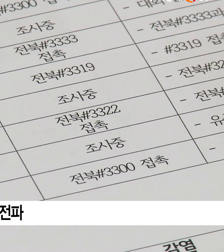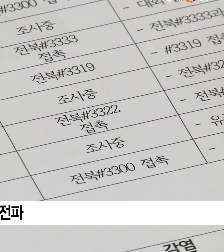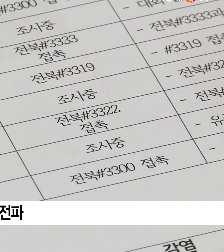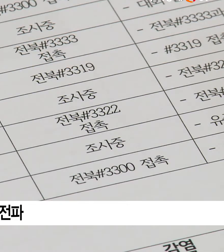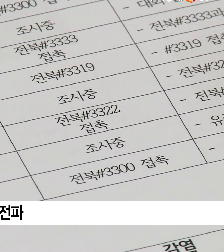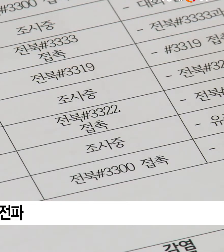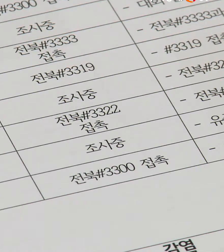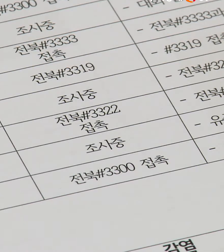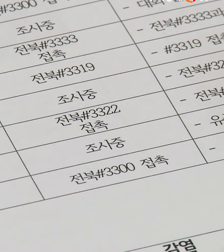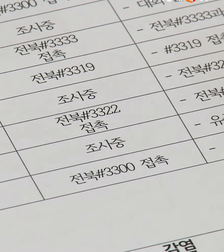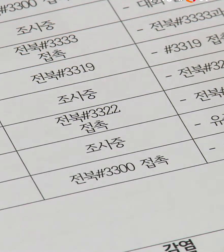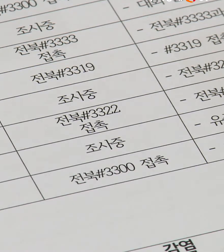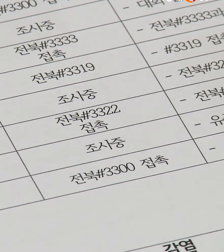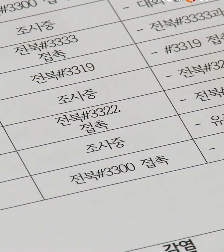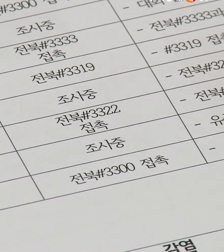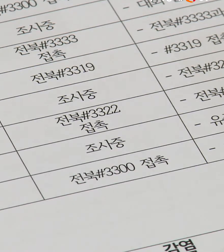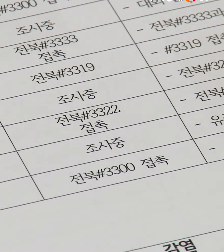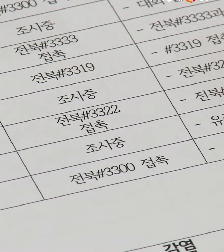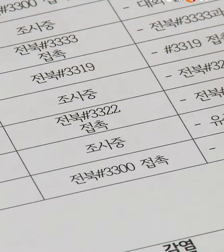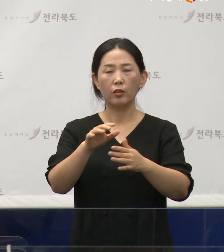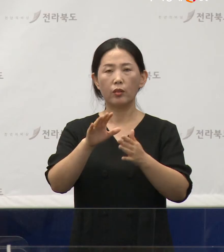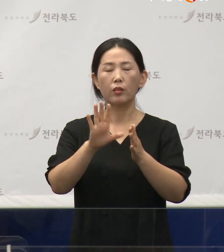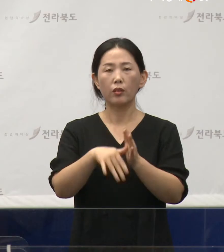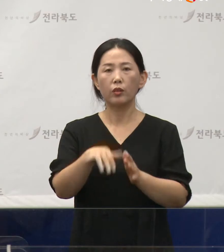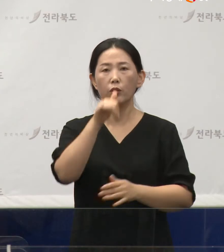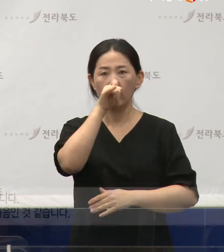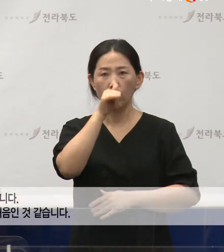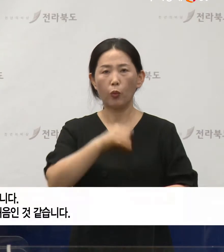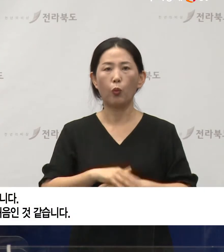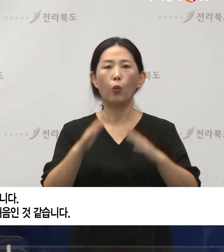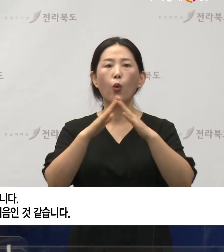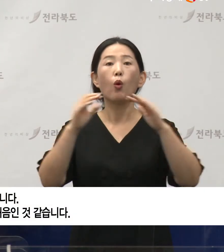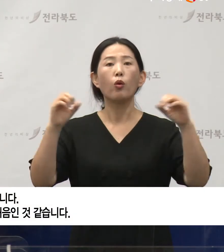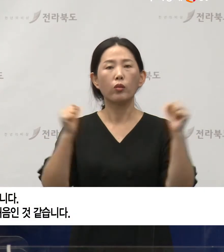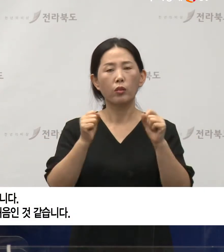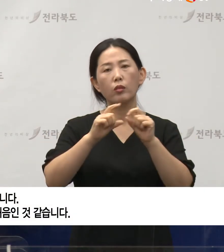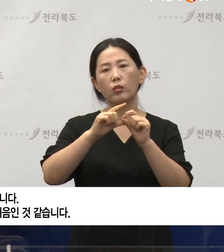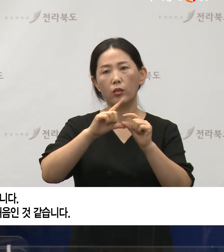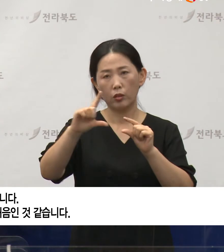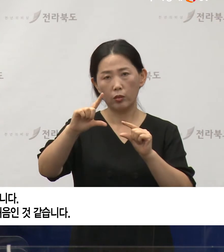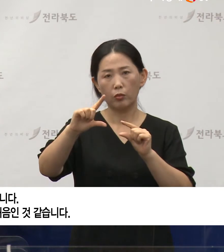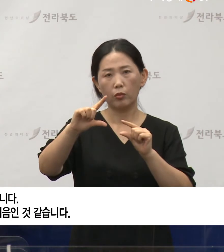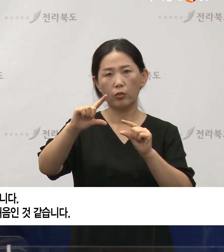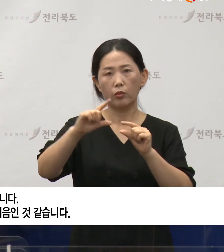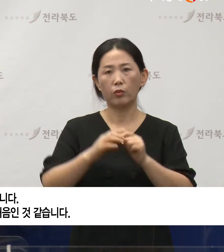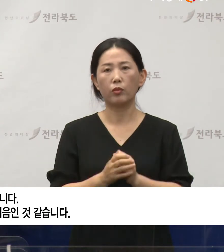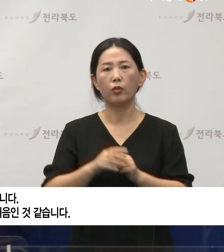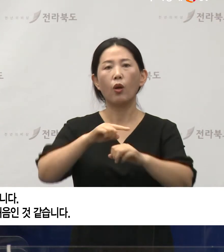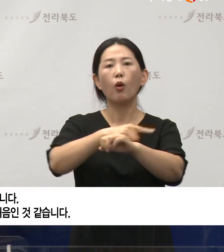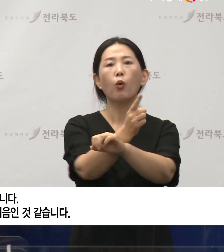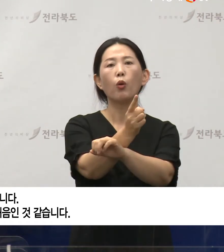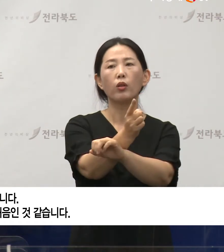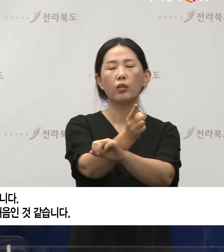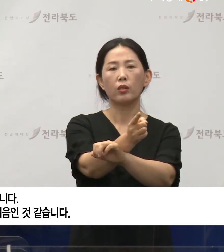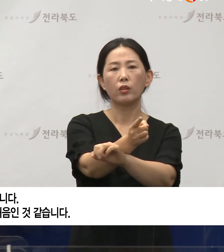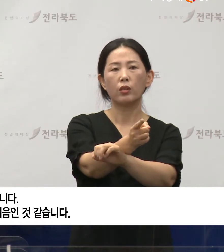내부 전파로 바뀌어 가고 있습니다. 우리 전라북도는 대부분